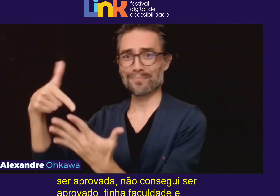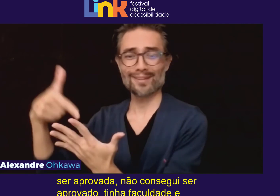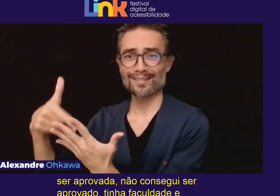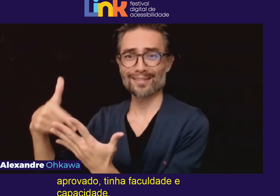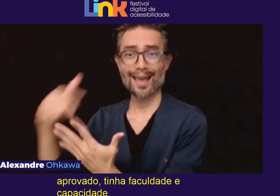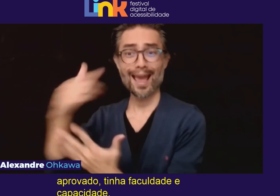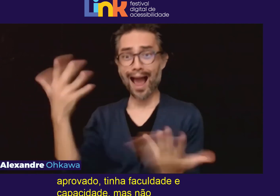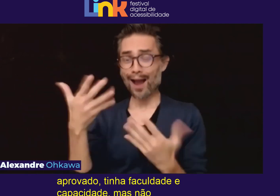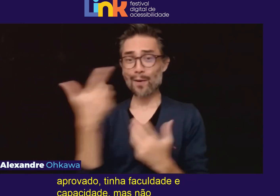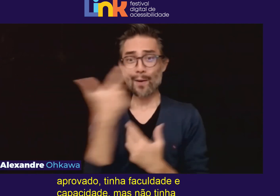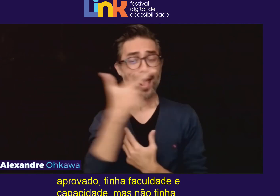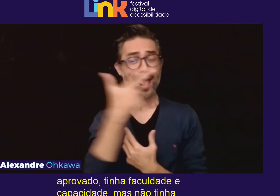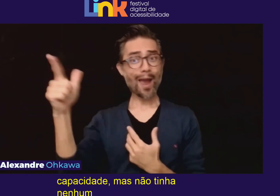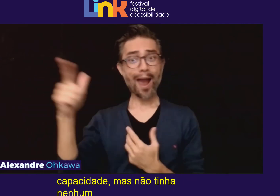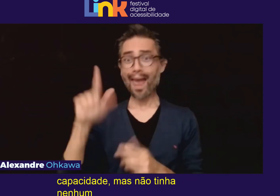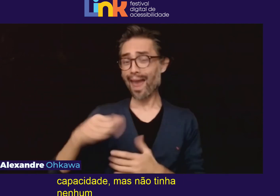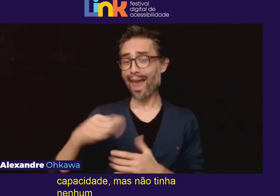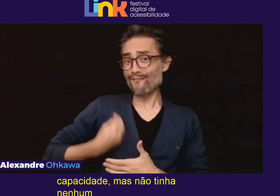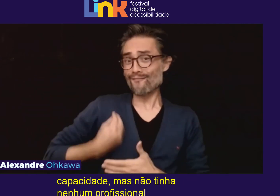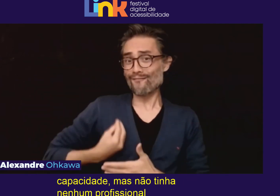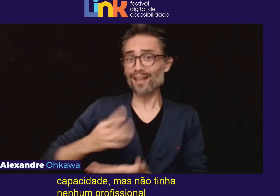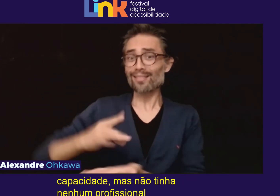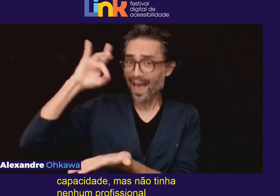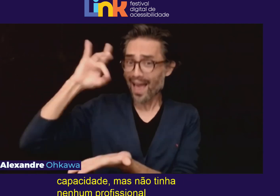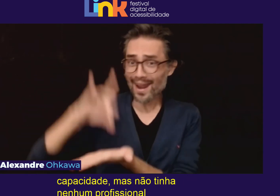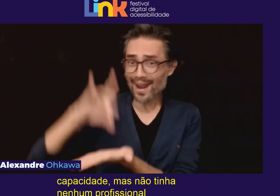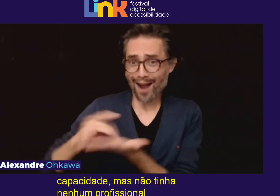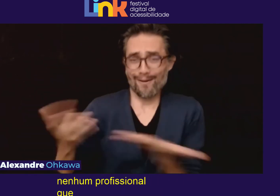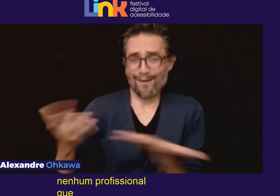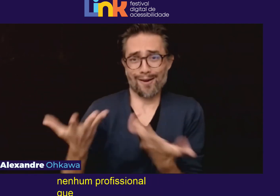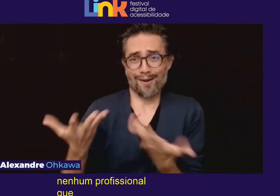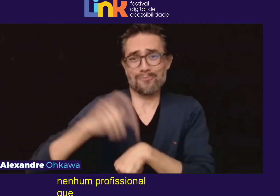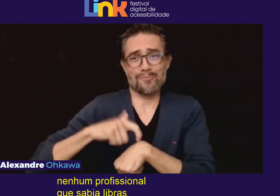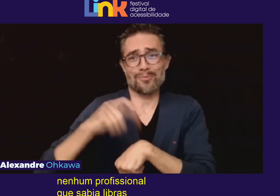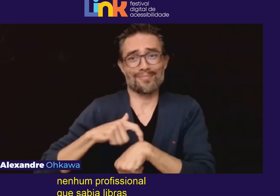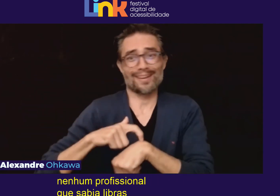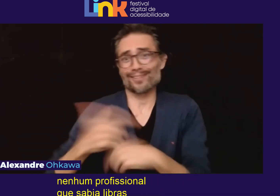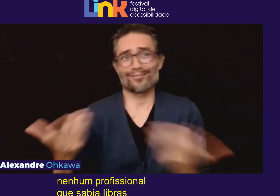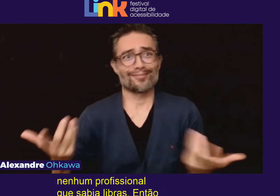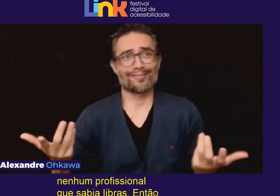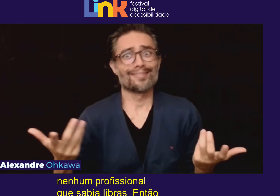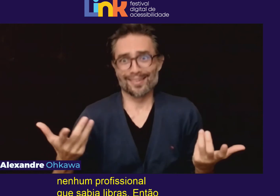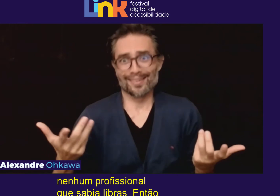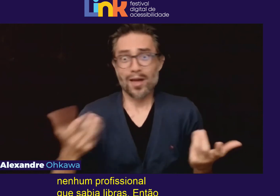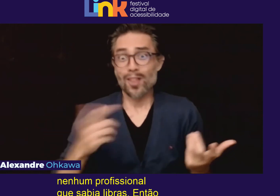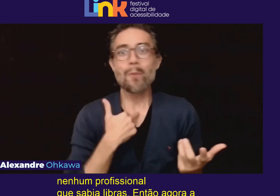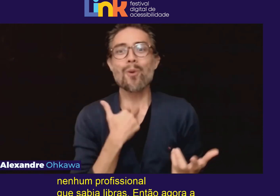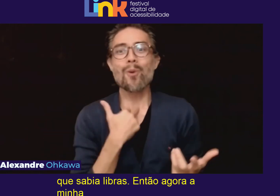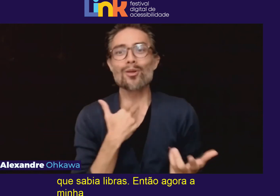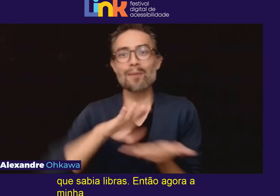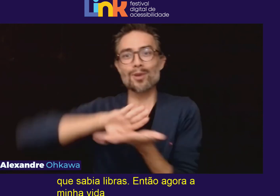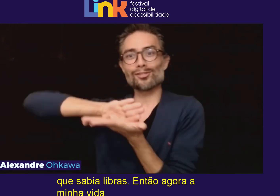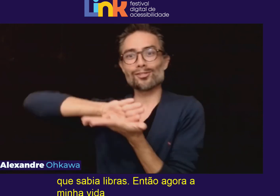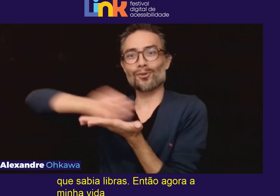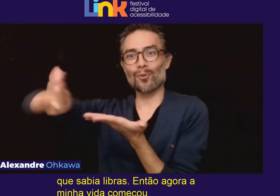sabia Libras. Então, agora, né, a minha vida começou mais agora, de verdade,